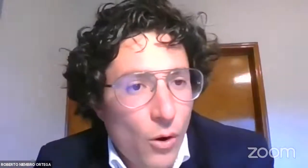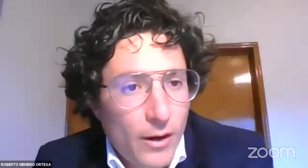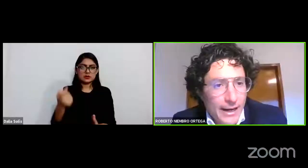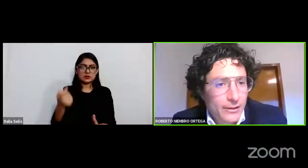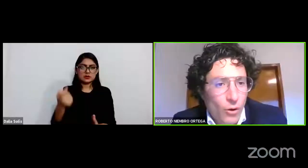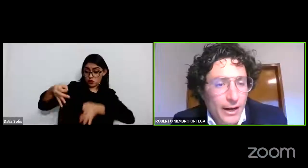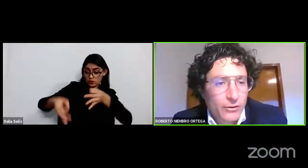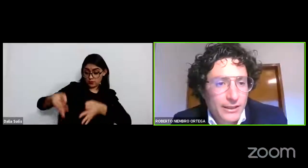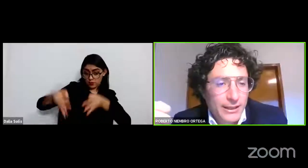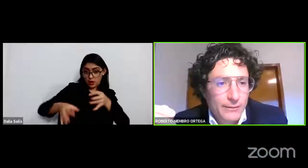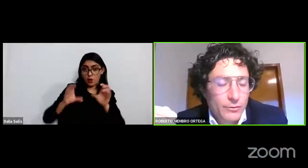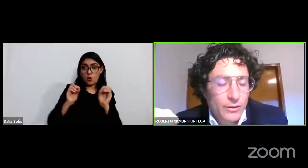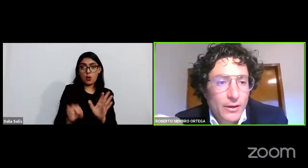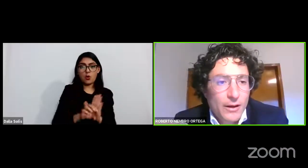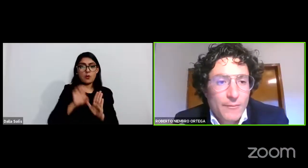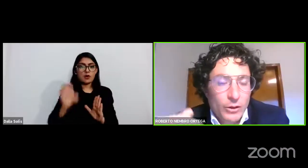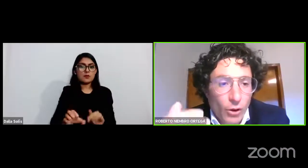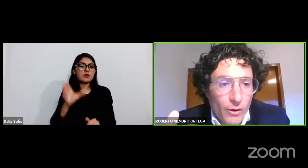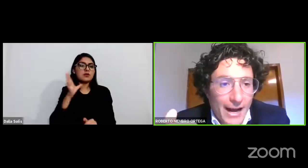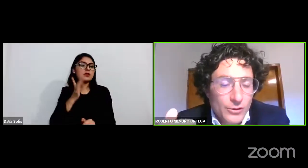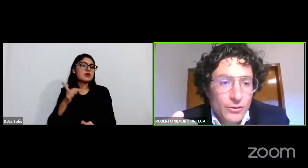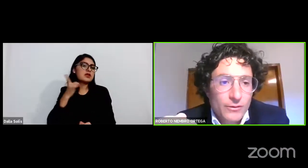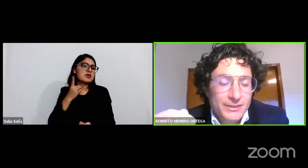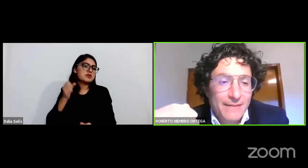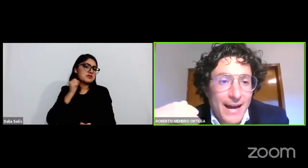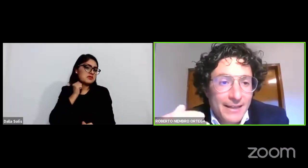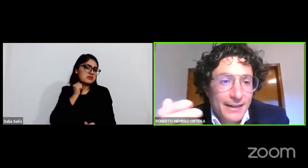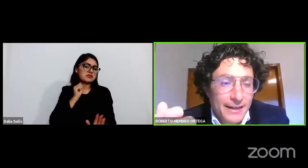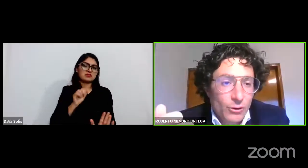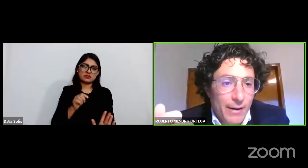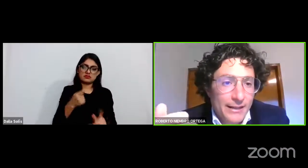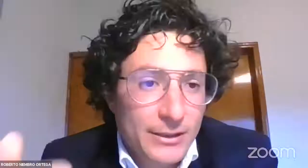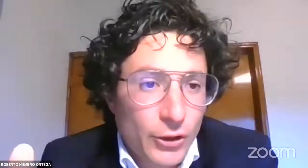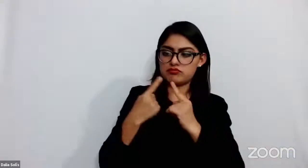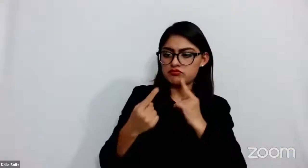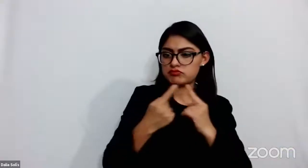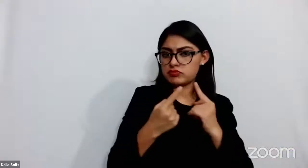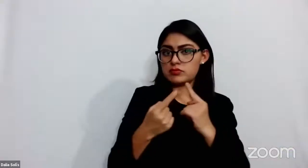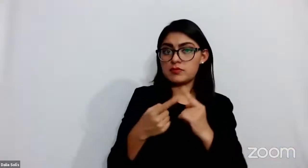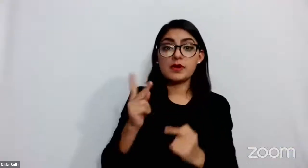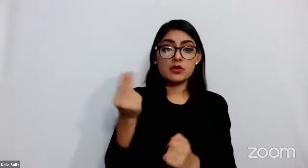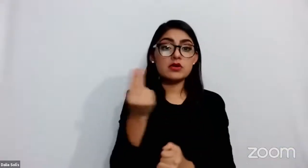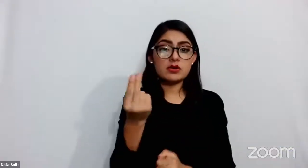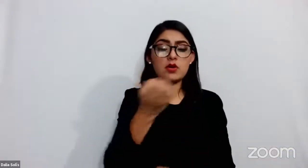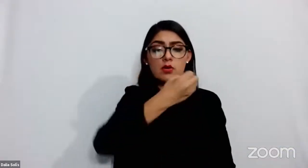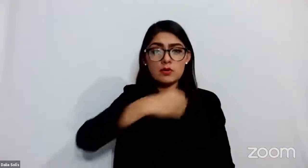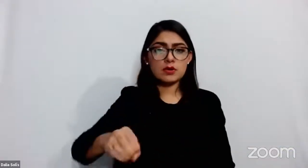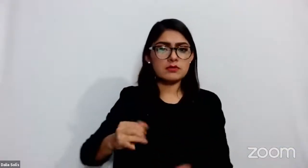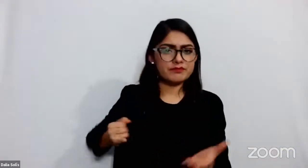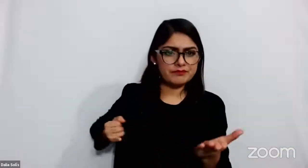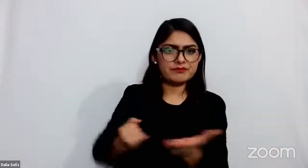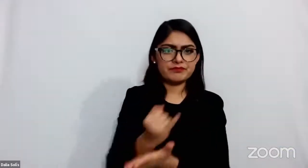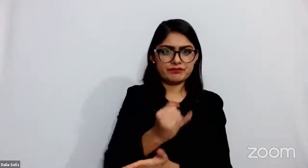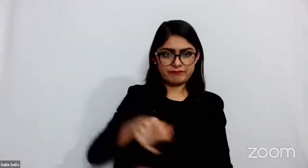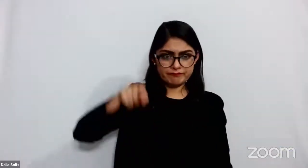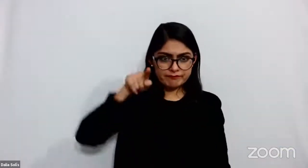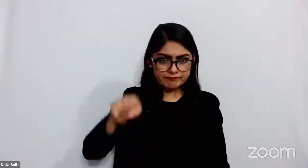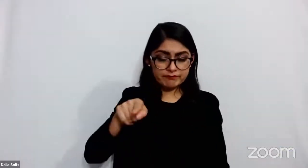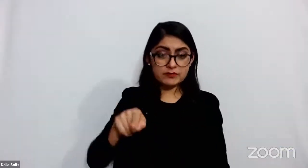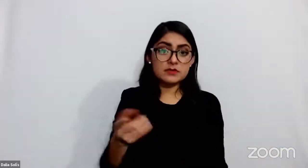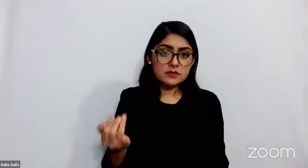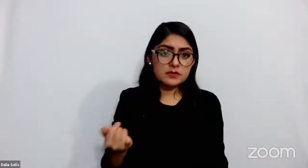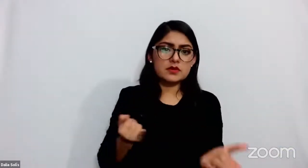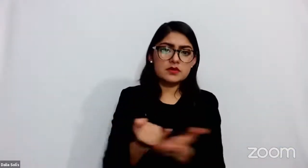constitucionales o en órganos legislativos. Pero en todo caso, se van a tener que tomar decisiones y esas decisiones se resuelven por